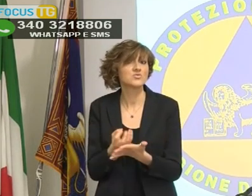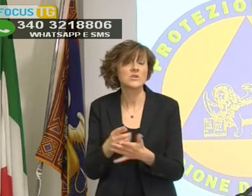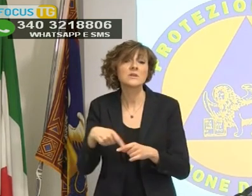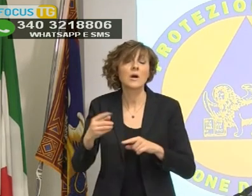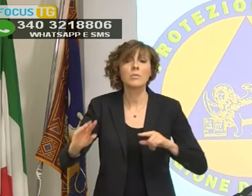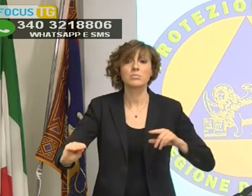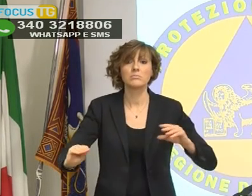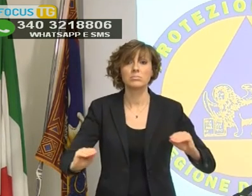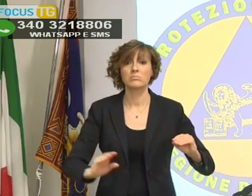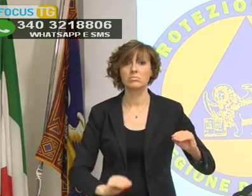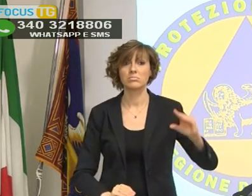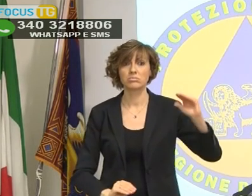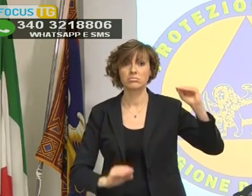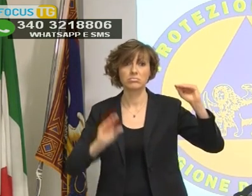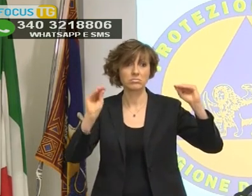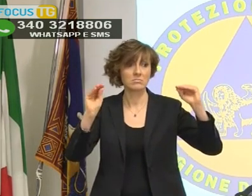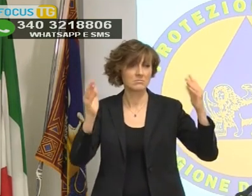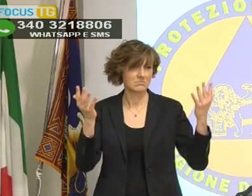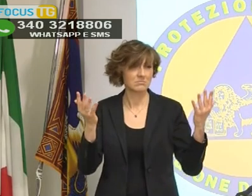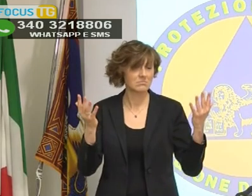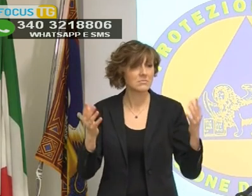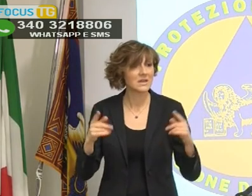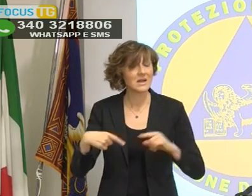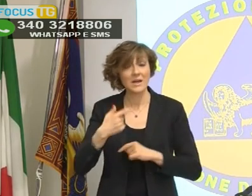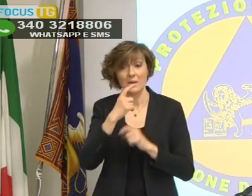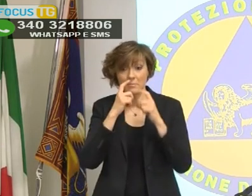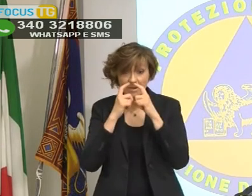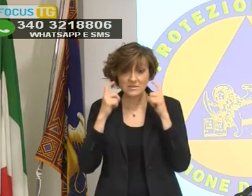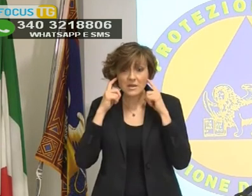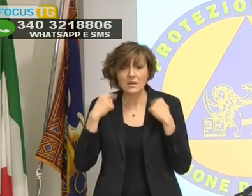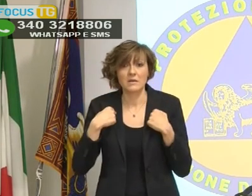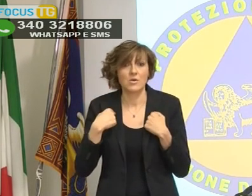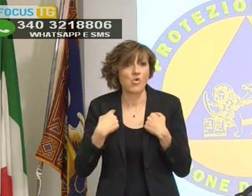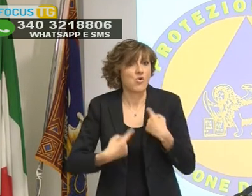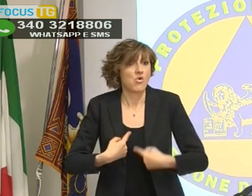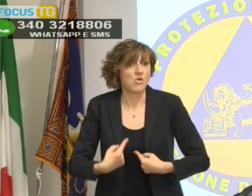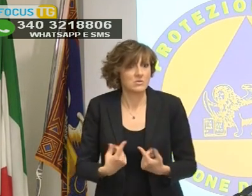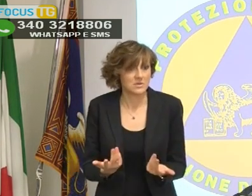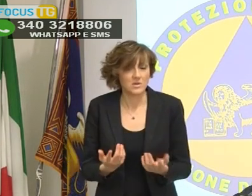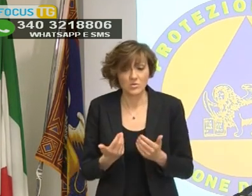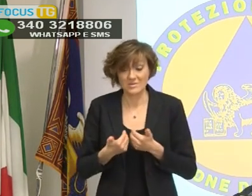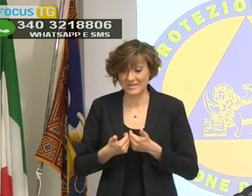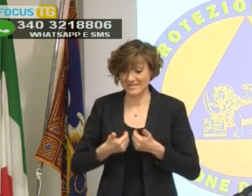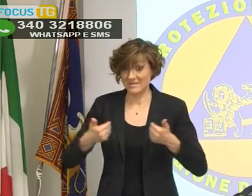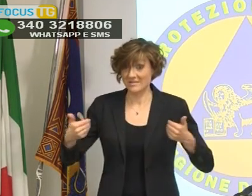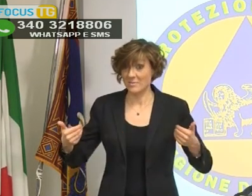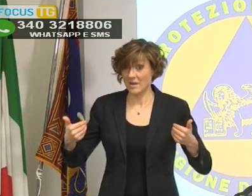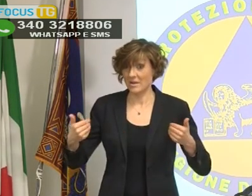spegneranno. Dopodiché le mascherine, guardate, io continuo a dire che il distanziamento sociale e la